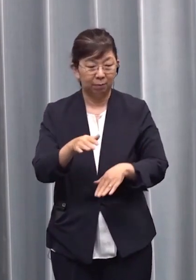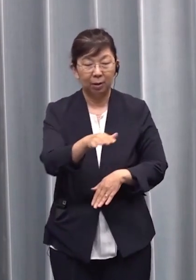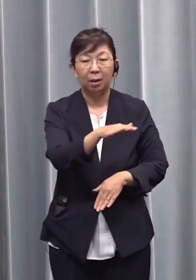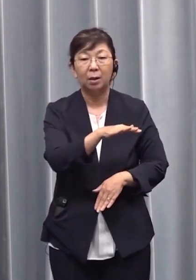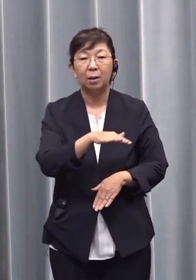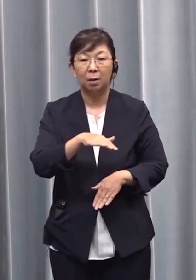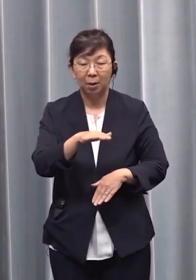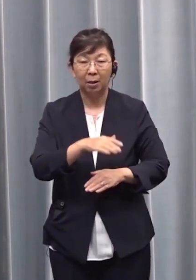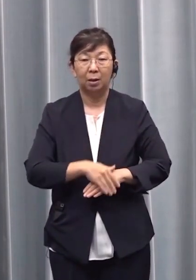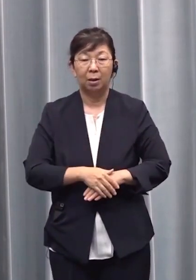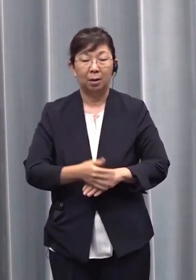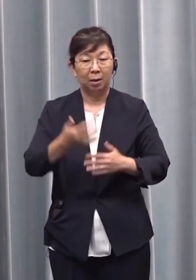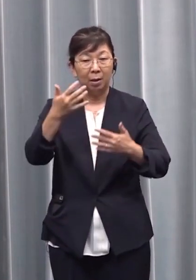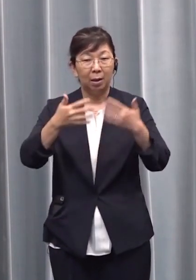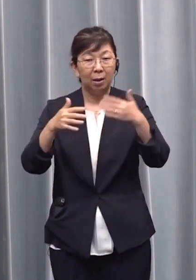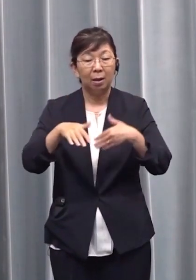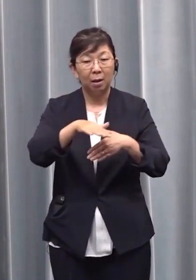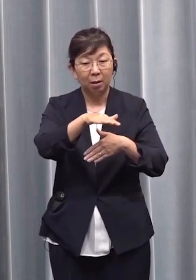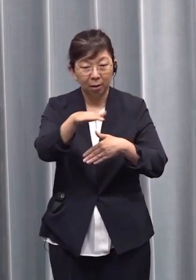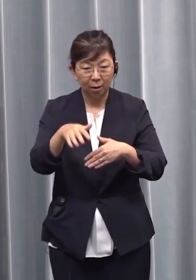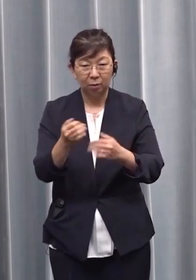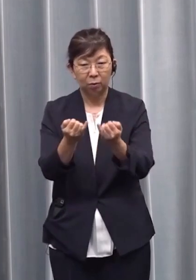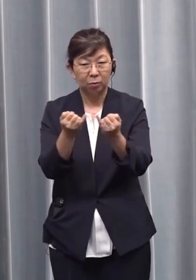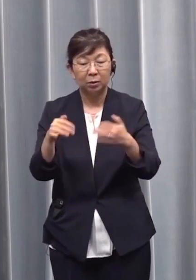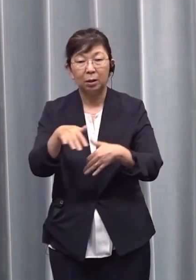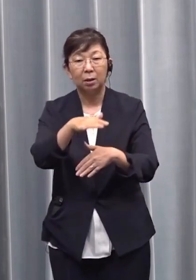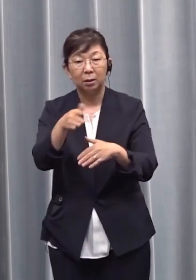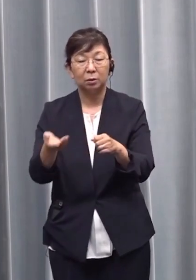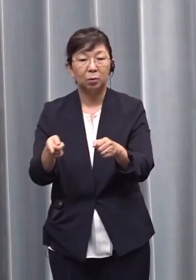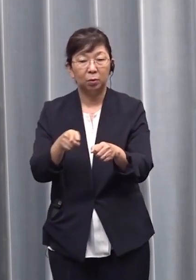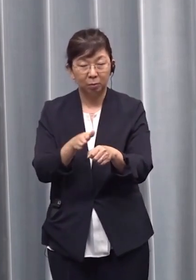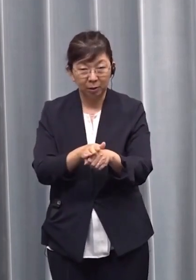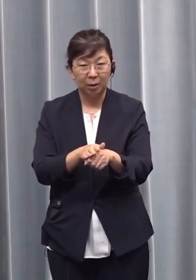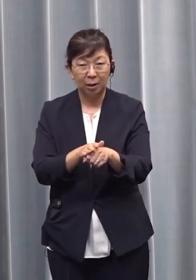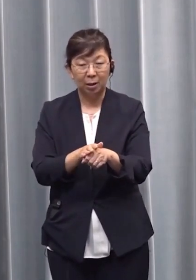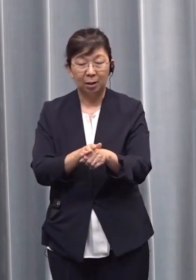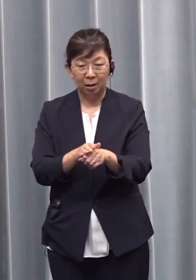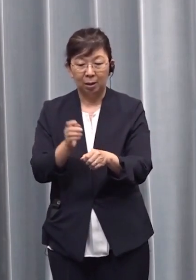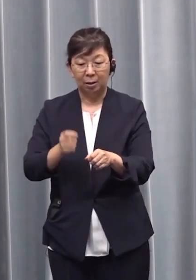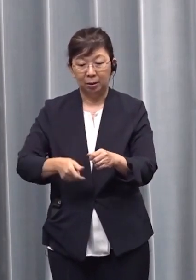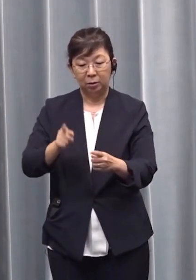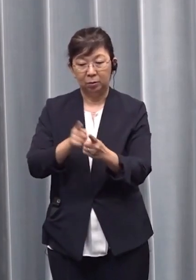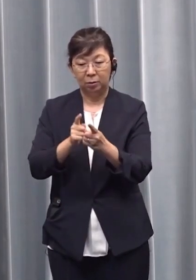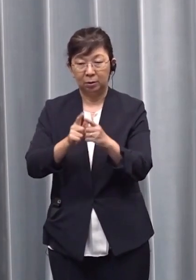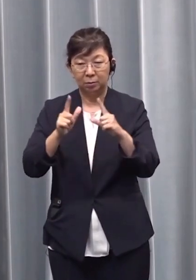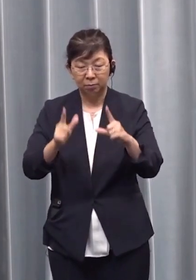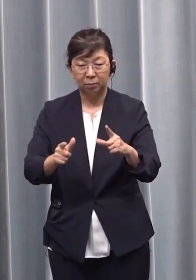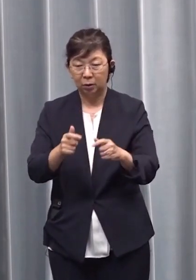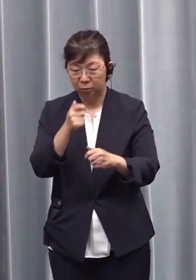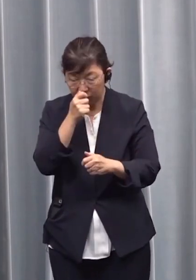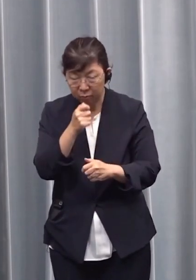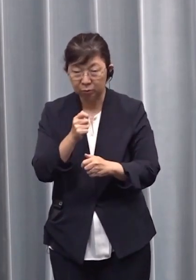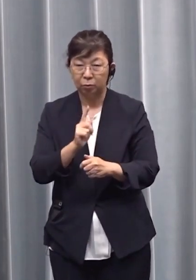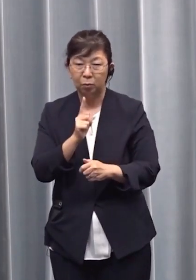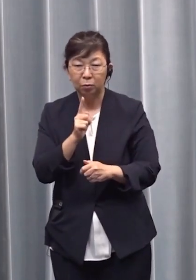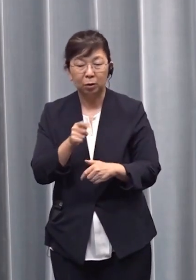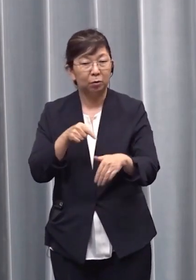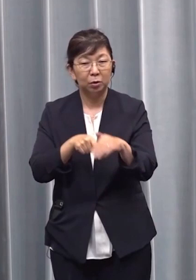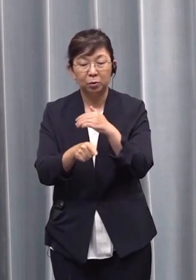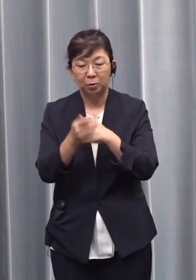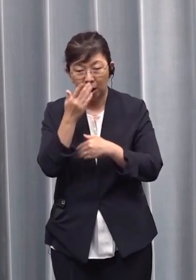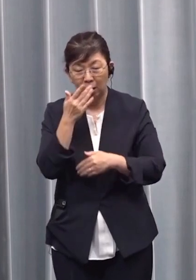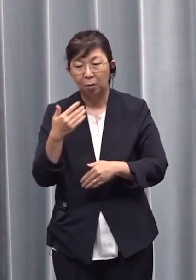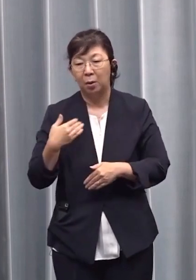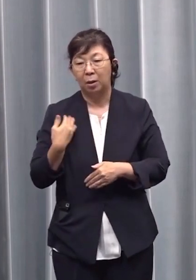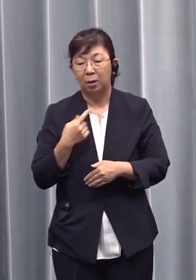の睡蓮さん、映画界の彼女たちも含めて、なぜこの緊急対策パッケージ出したから十分だと言い続けられるのかわからないと言ってる